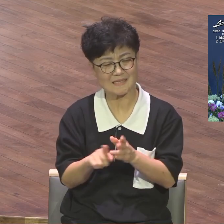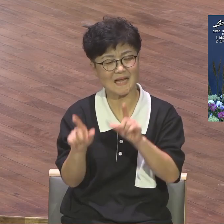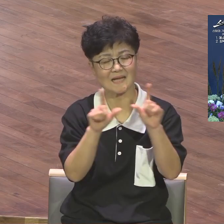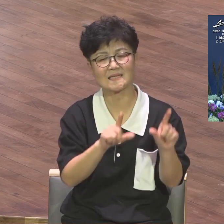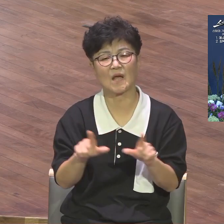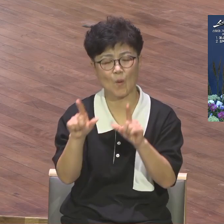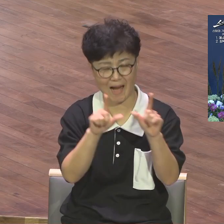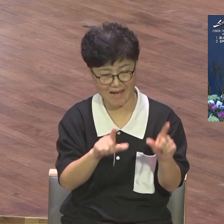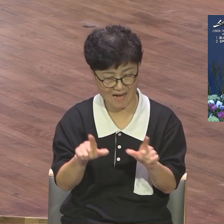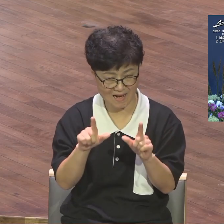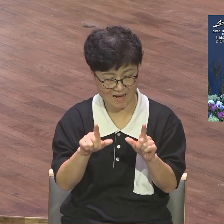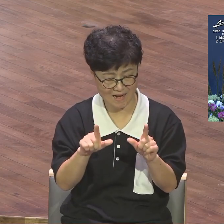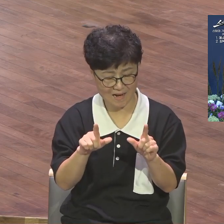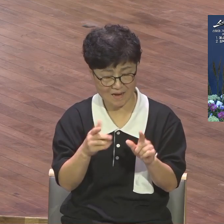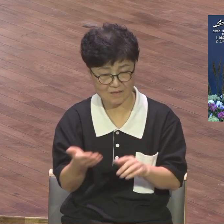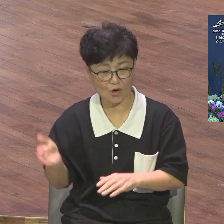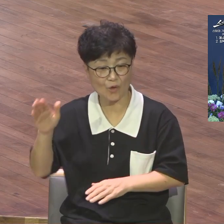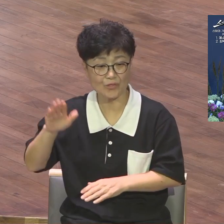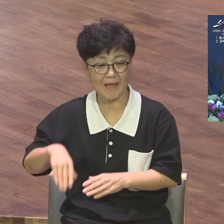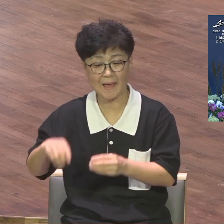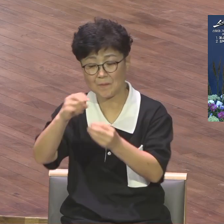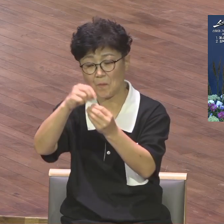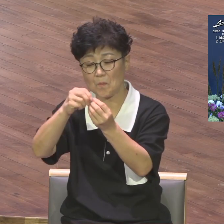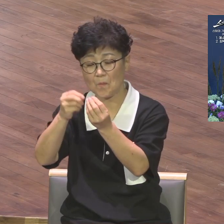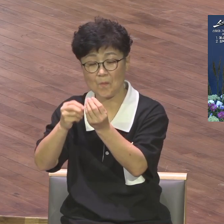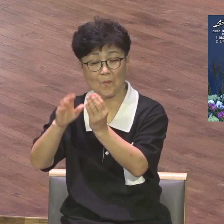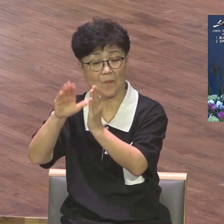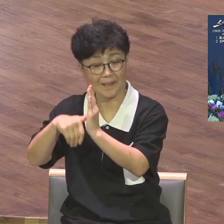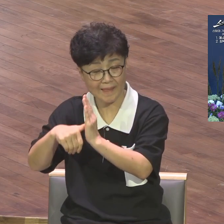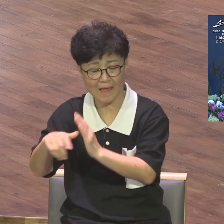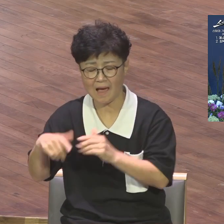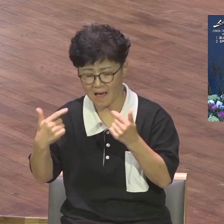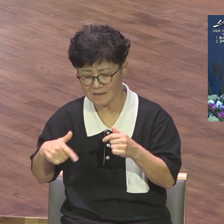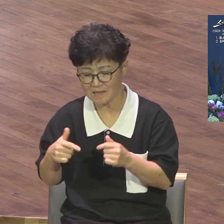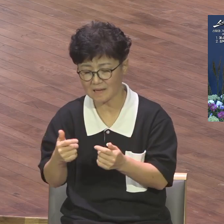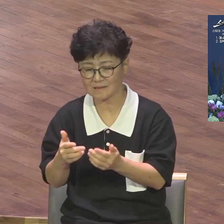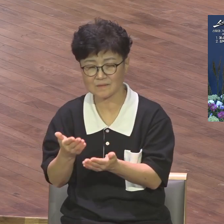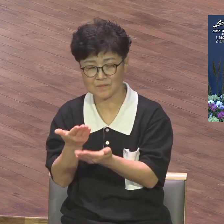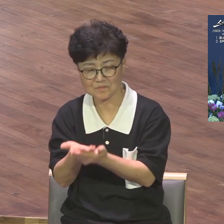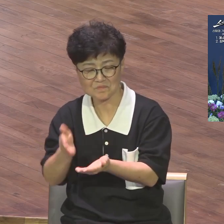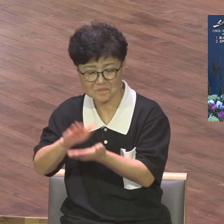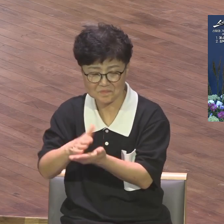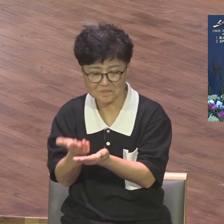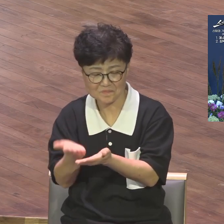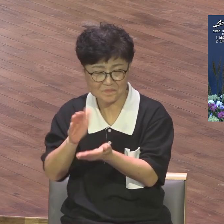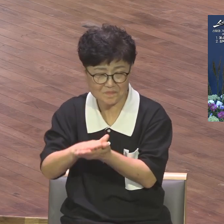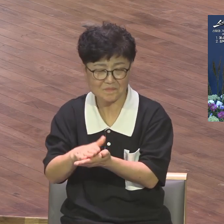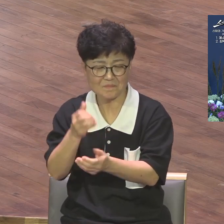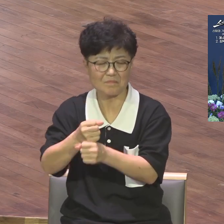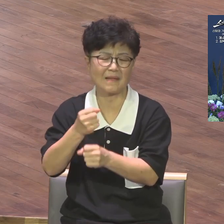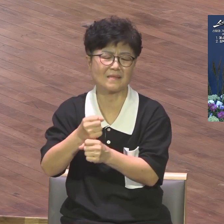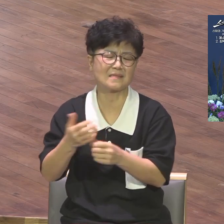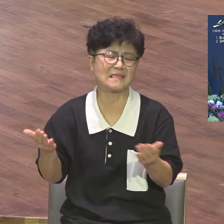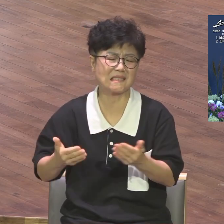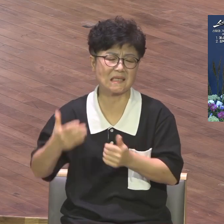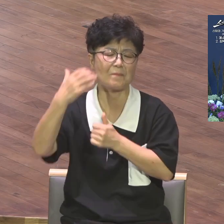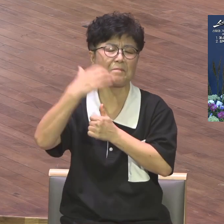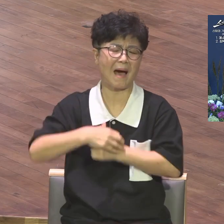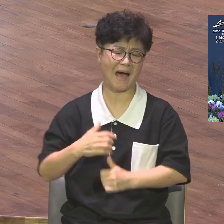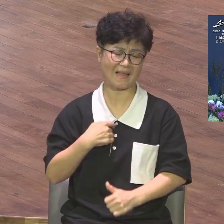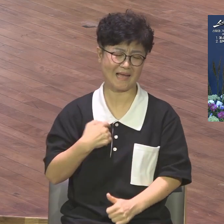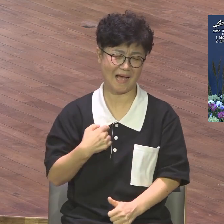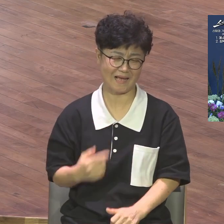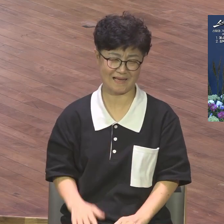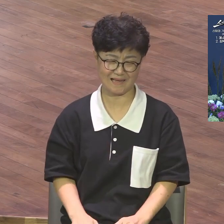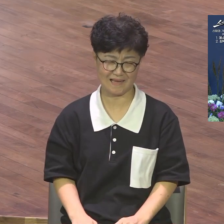담당. 그러다 보니까 제사가 우상으로 다가오지 않습니다. 이건 늘 그냥 연중 행사.